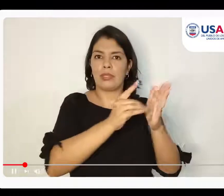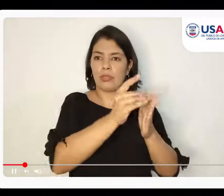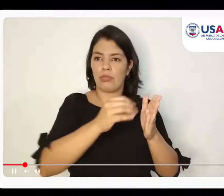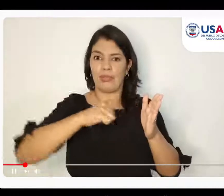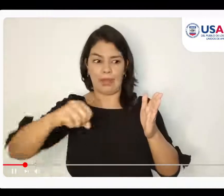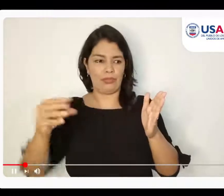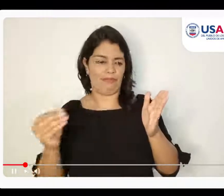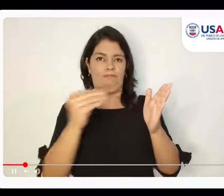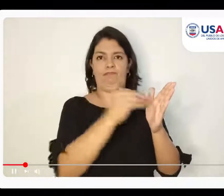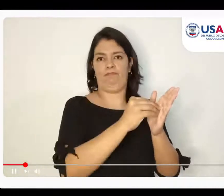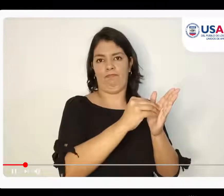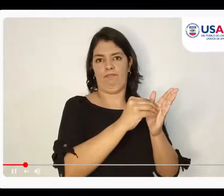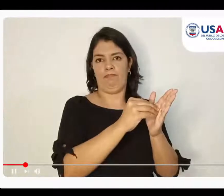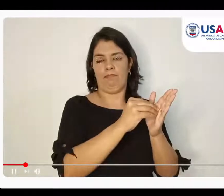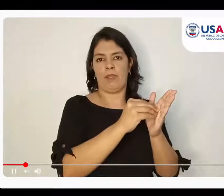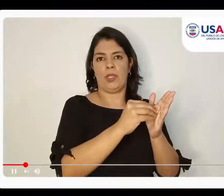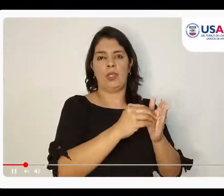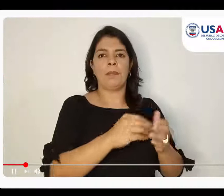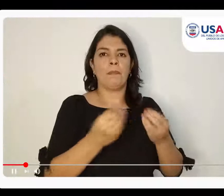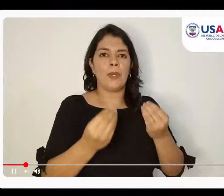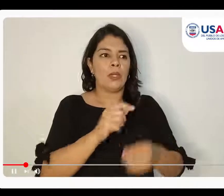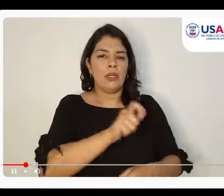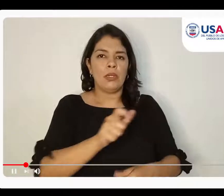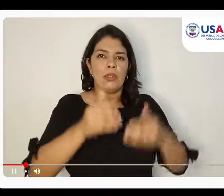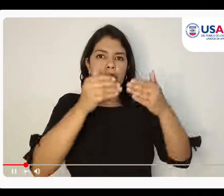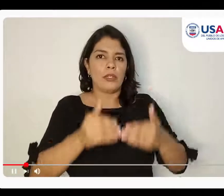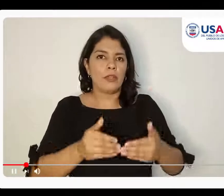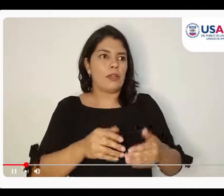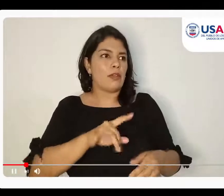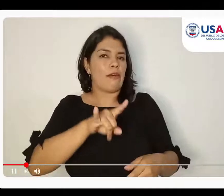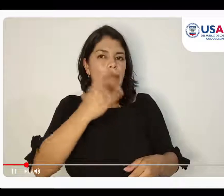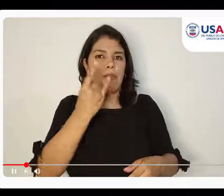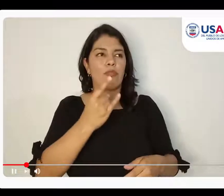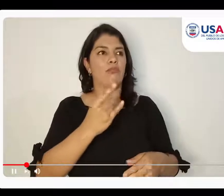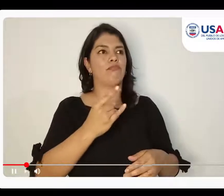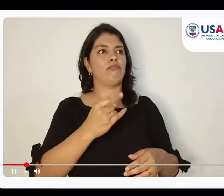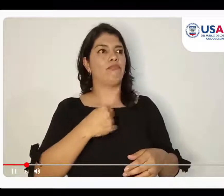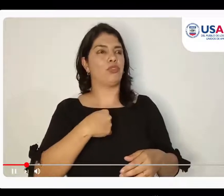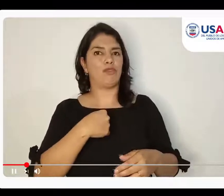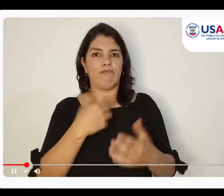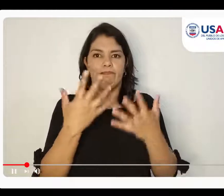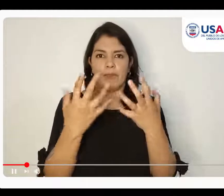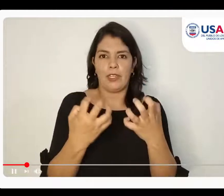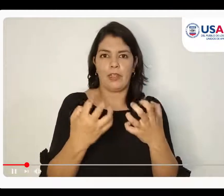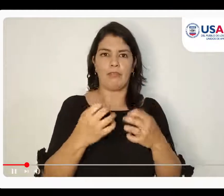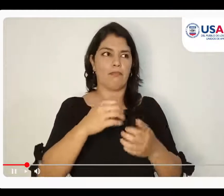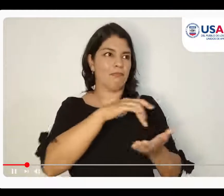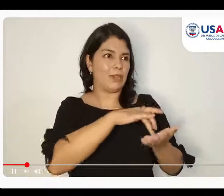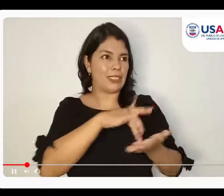territorio, se relaciona básicamente con la posibilidad de que las personas con discapacidad puedan tener todos los